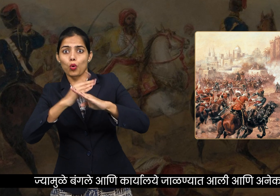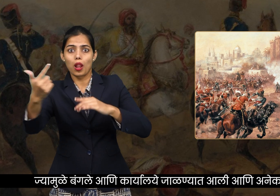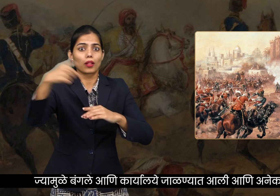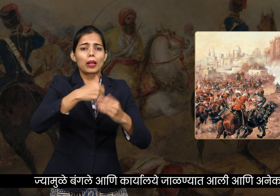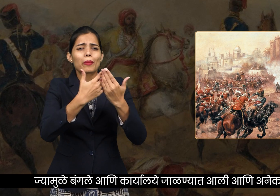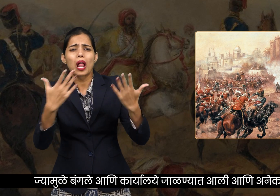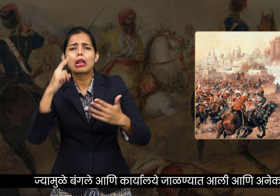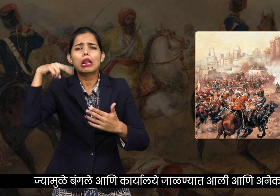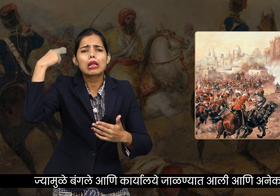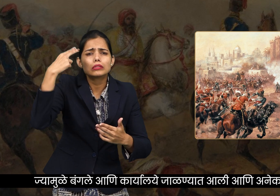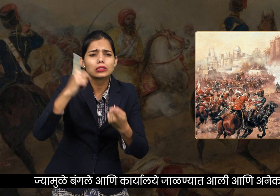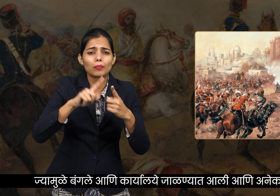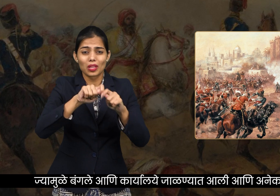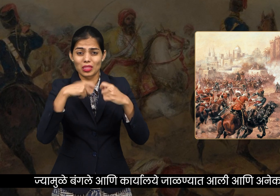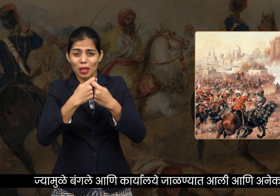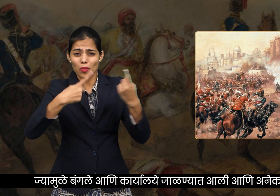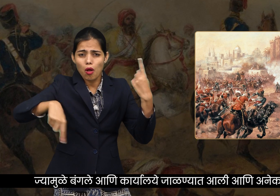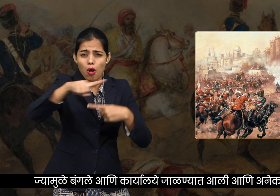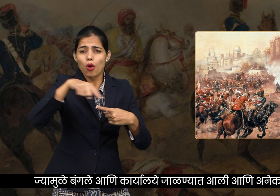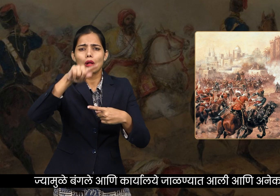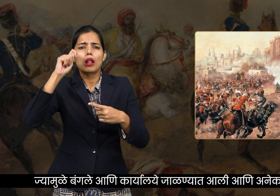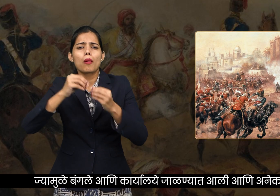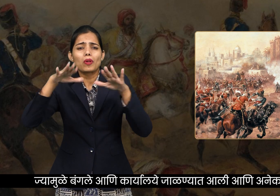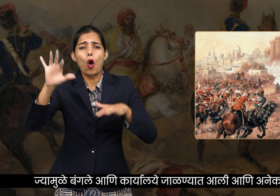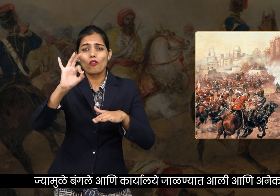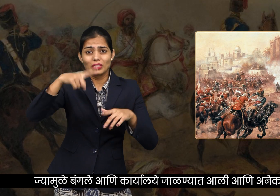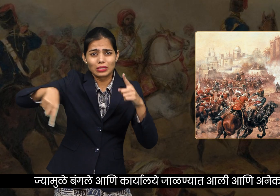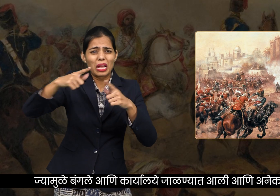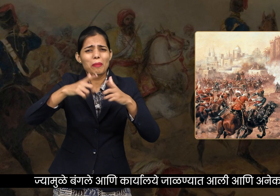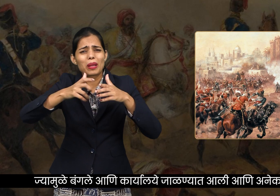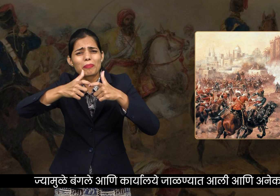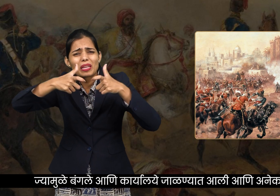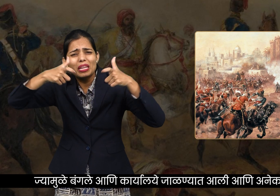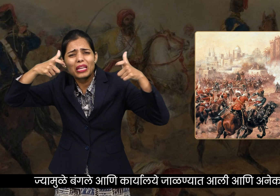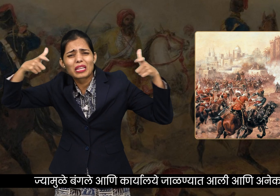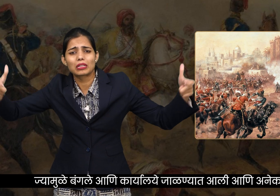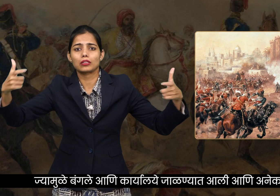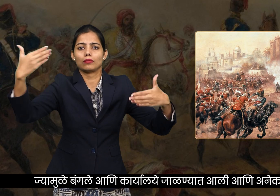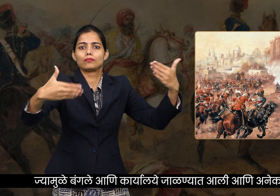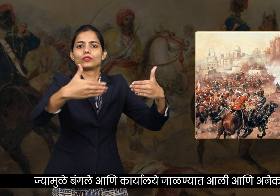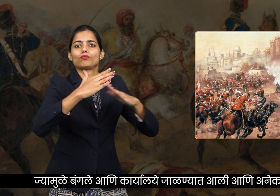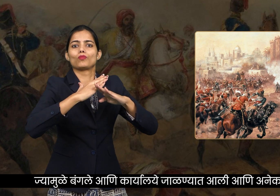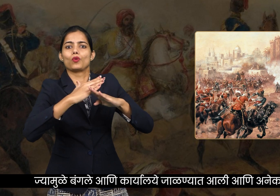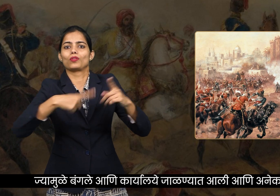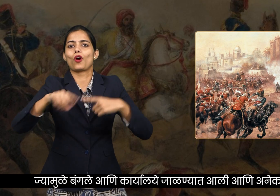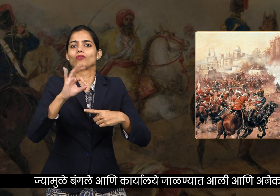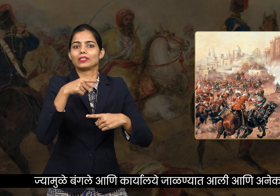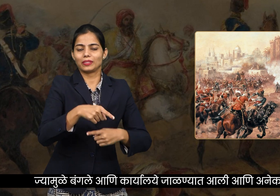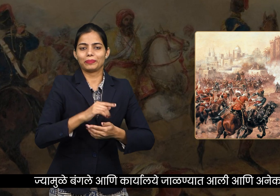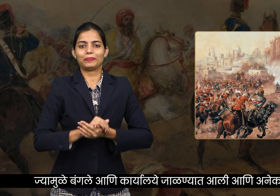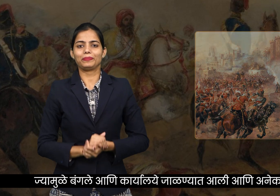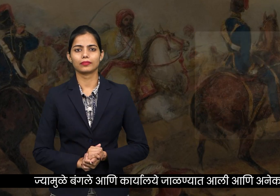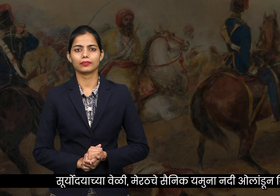बंगले आणि कार्यालये जाळण्यात आली आणि अनेक इंग्रजांचे बळी गेले.